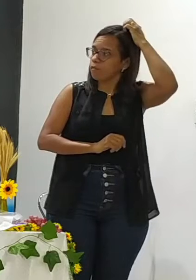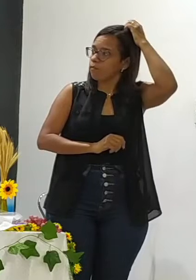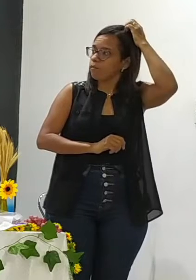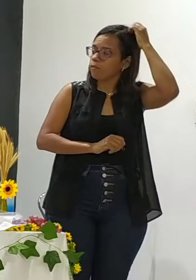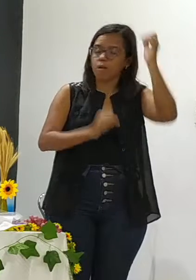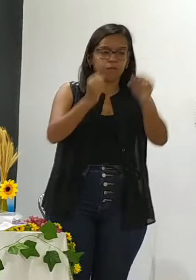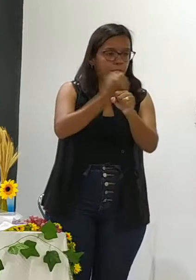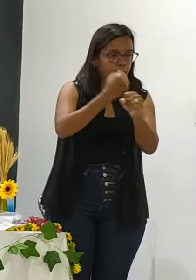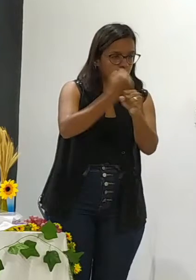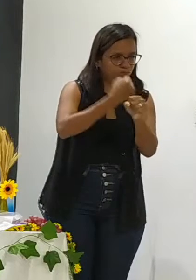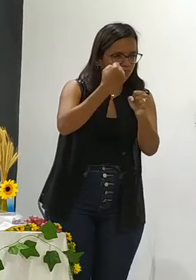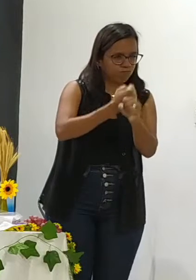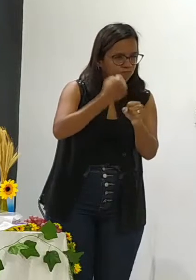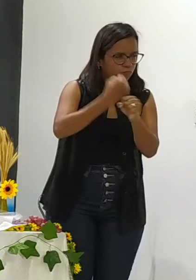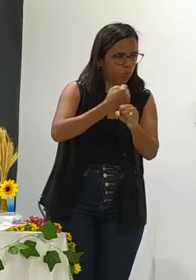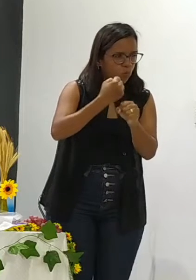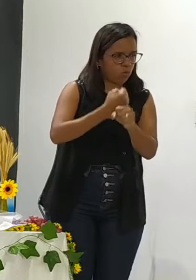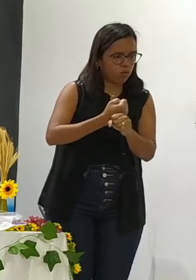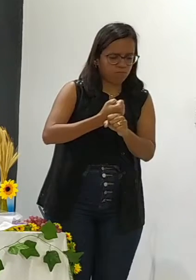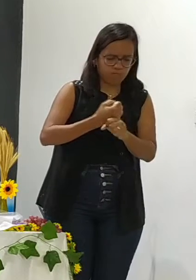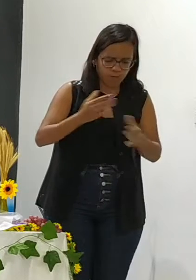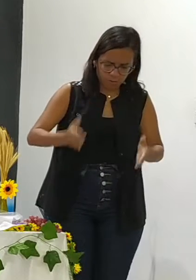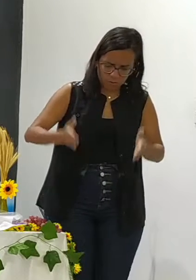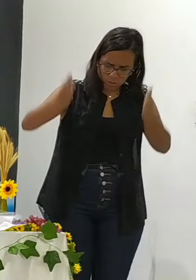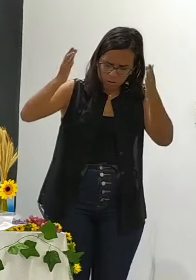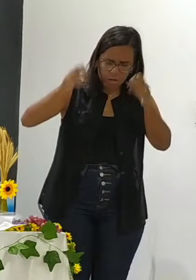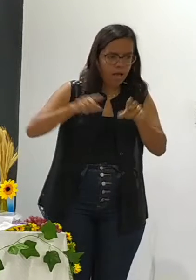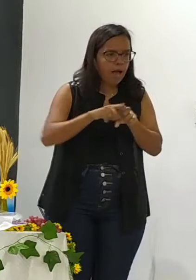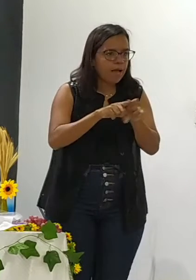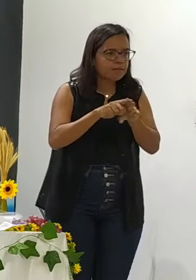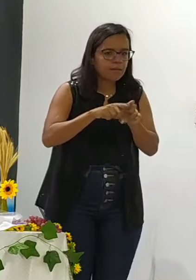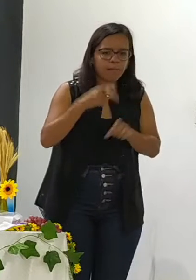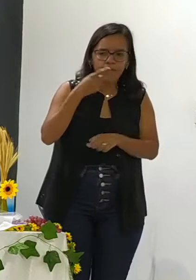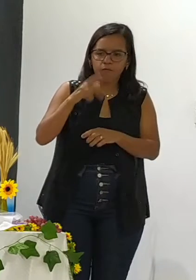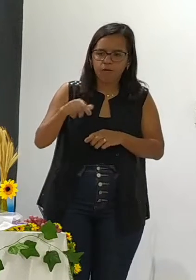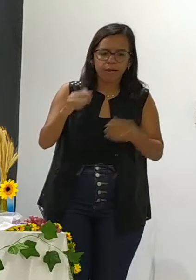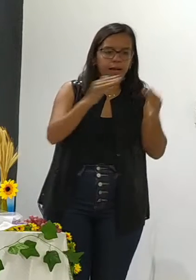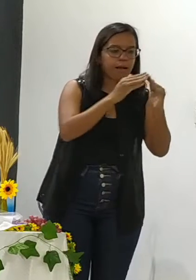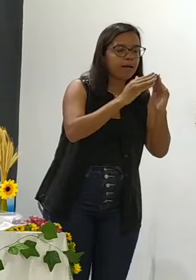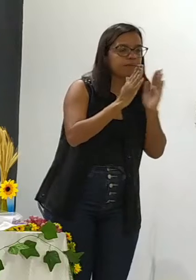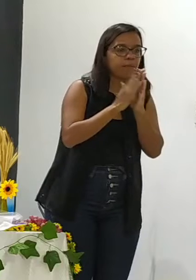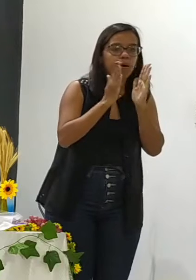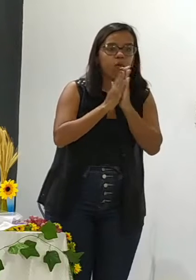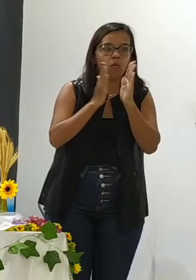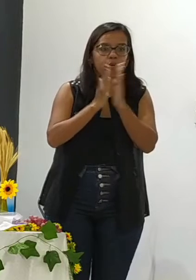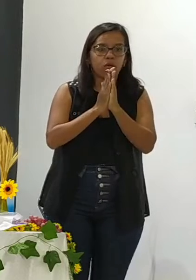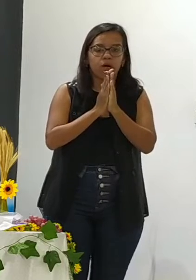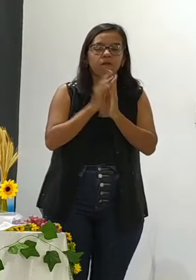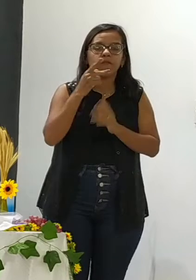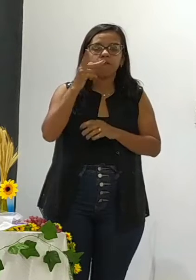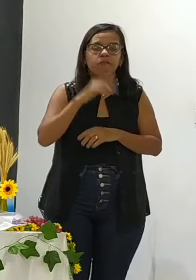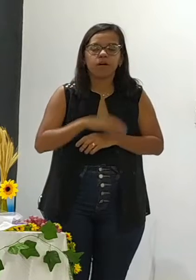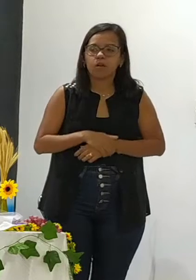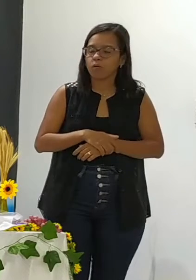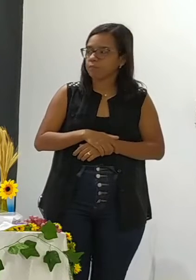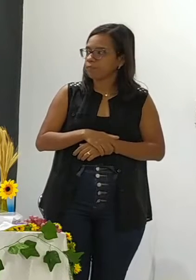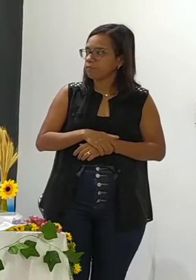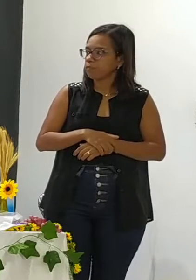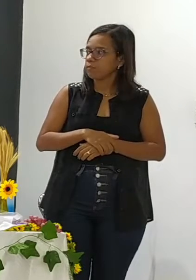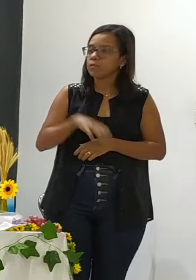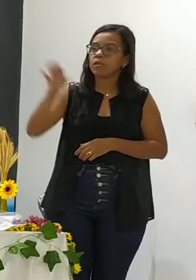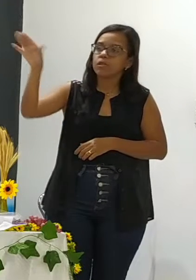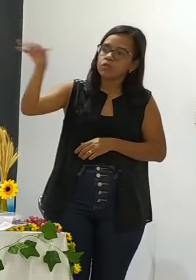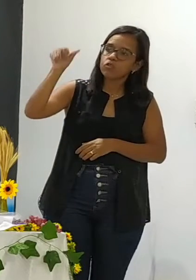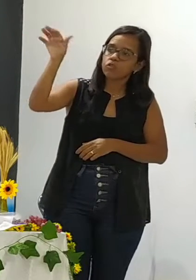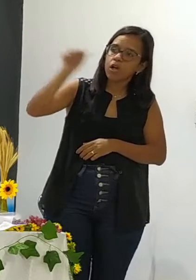colocando concreto numa cinta. Chegou as irmãs da casa lá para orar. Aí a irmã disse para a moça que estava trabalhando na casa dela: chama o